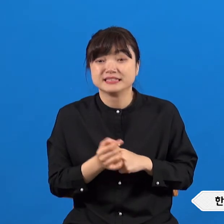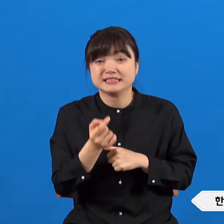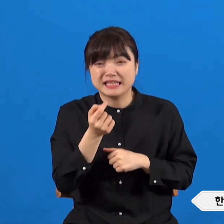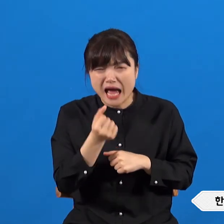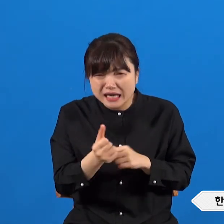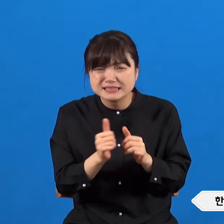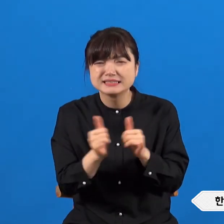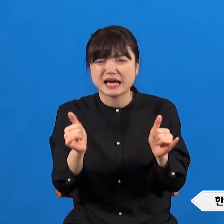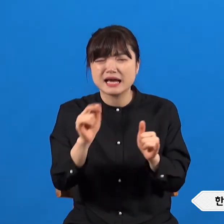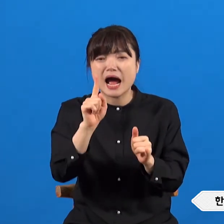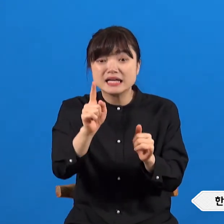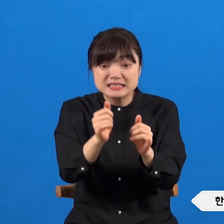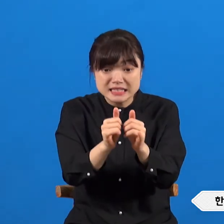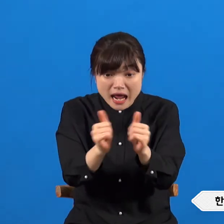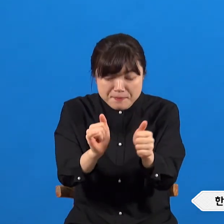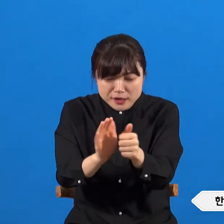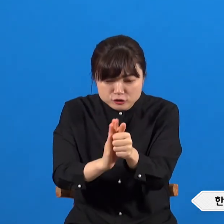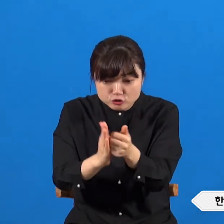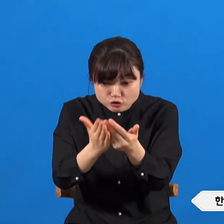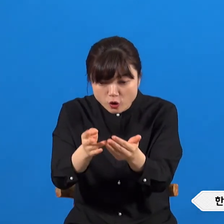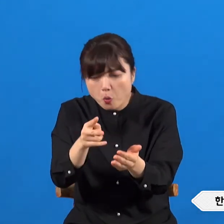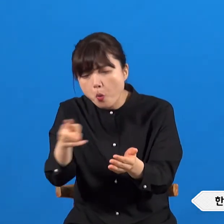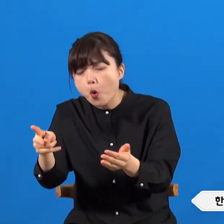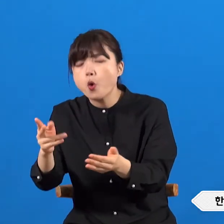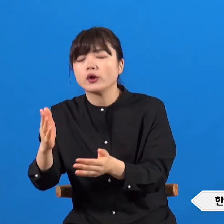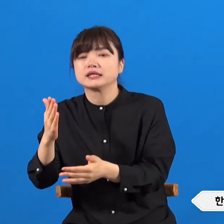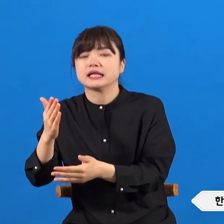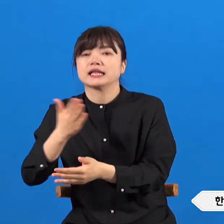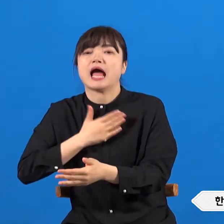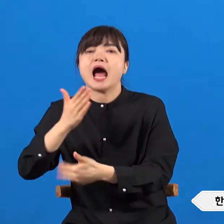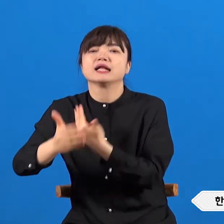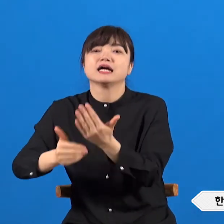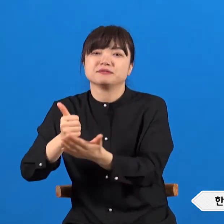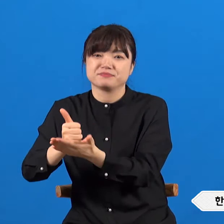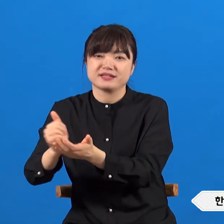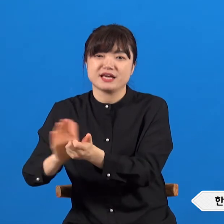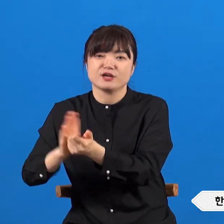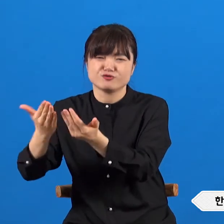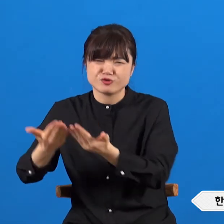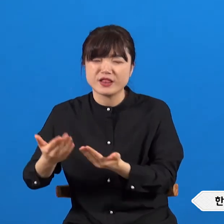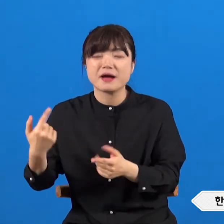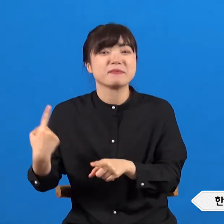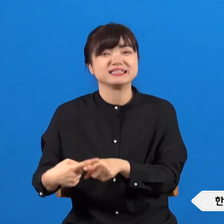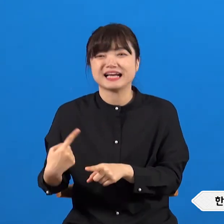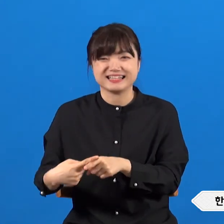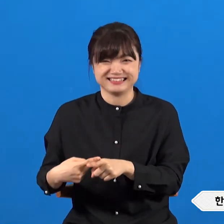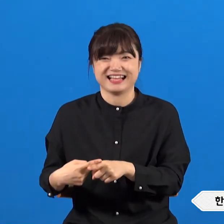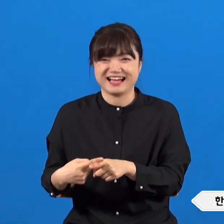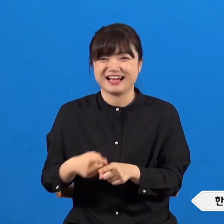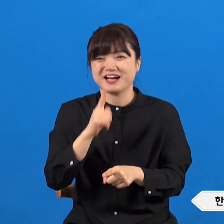지극히 작은 자 한 사람에게 한 것이 바로 내게 한 것이다 하는 말씀의 의미지요.